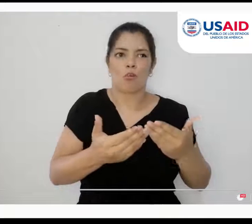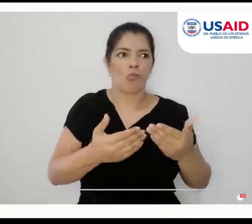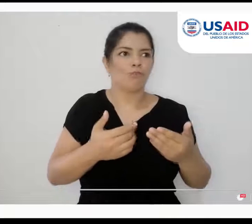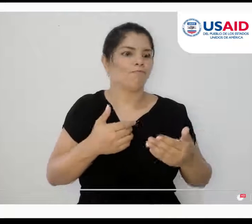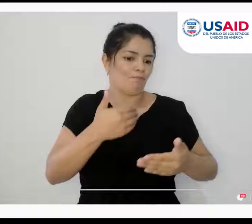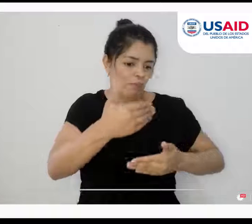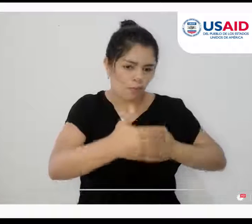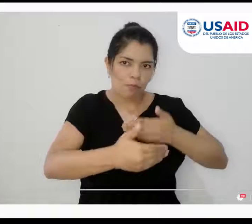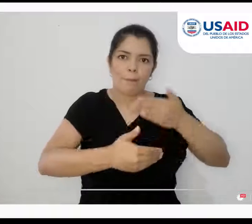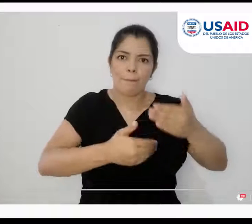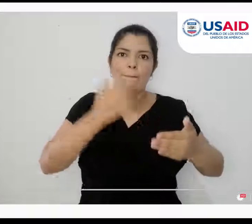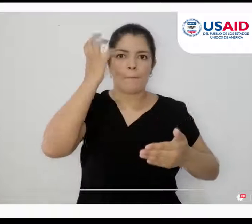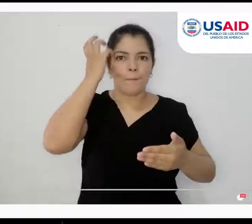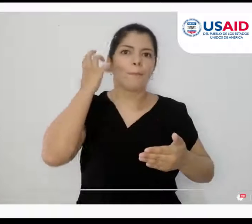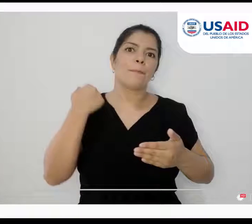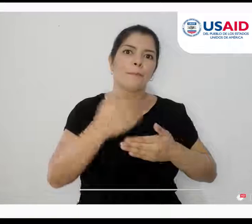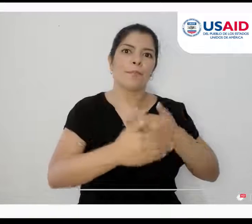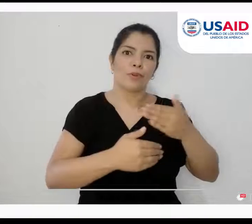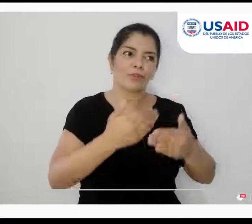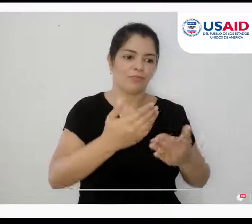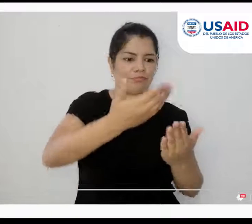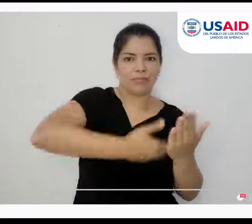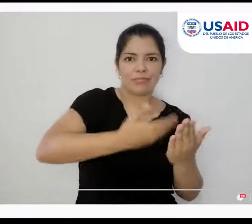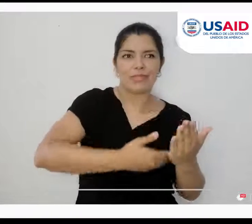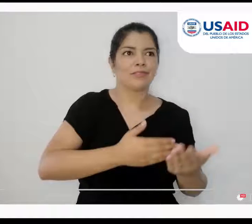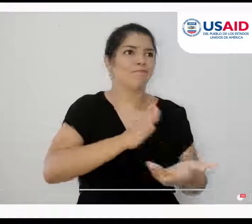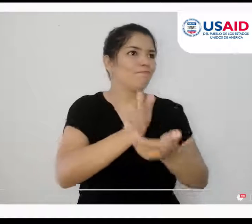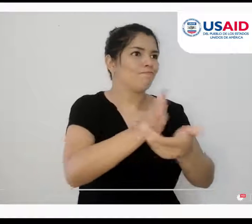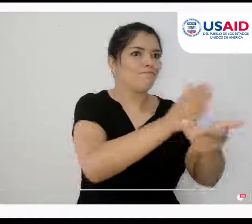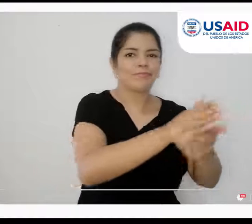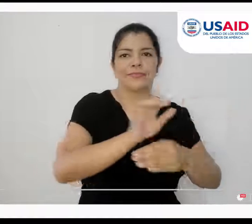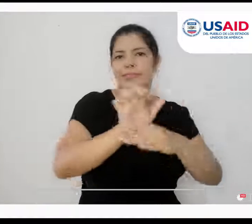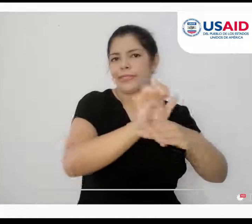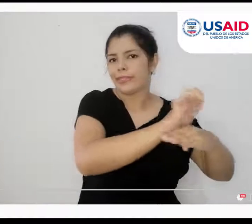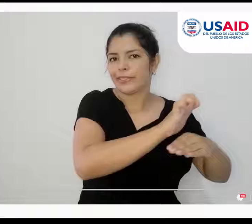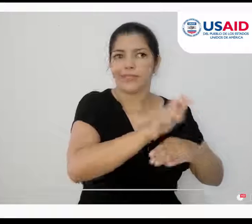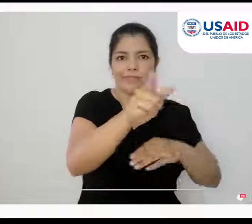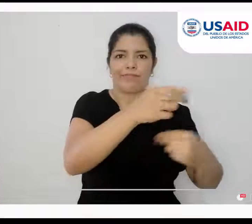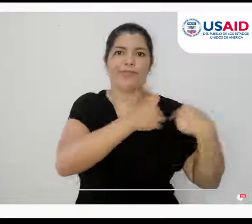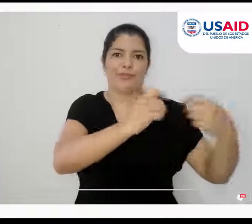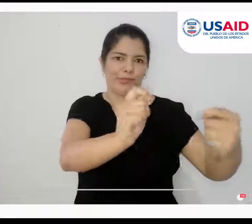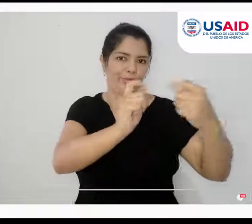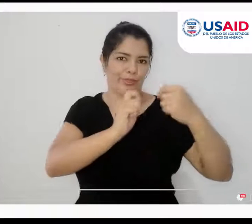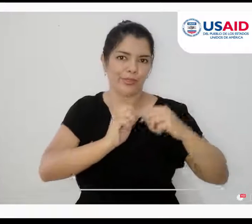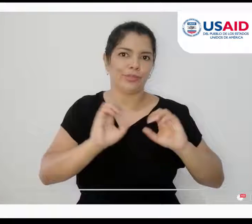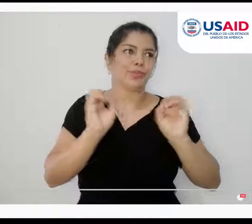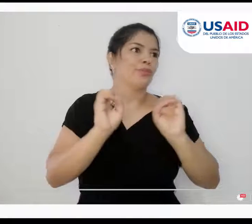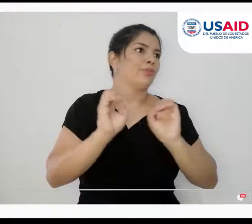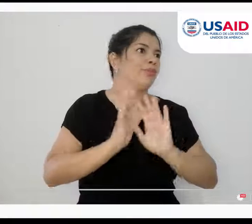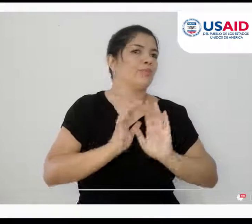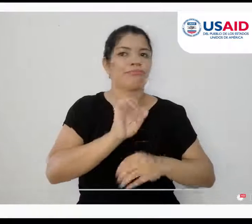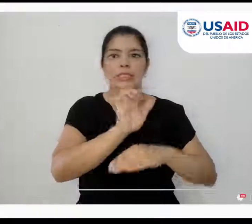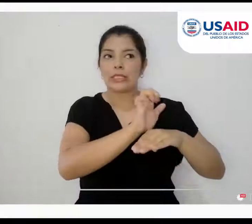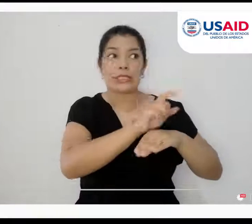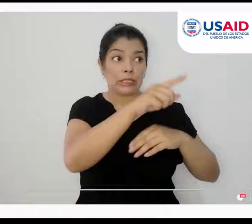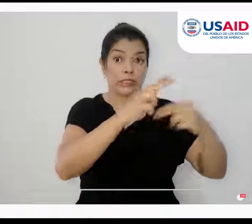en este proceso con los trámites que debe hacer de pronto con las entidades que asignan los subsidios o con las entidades que